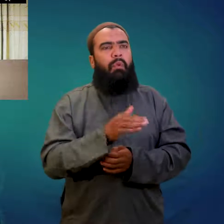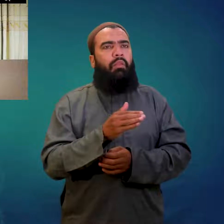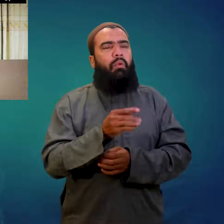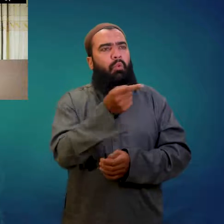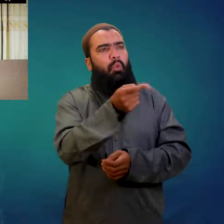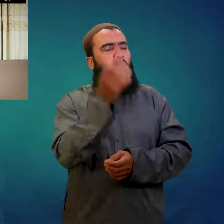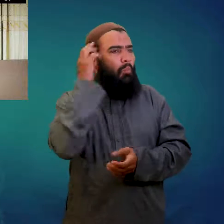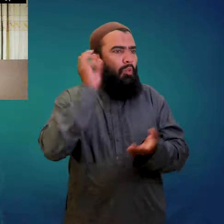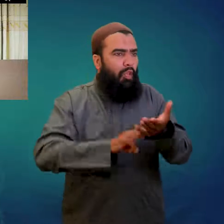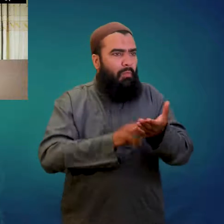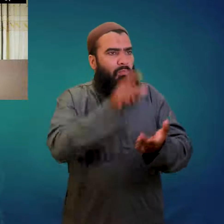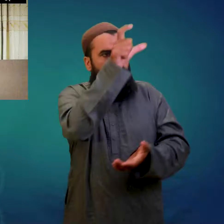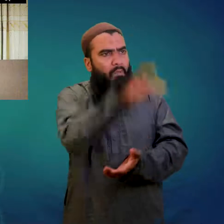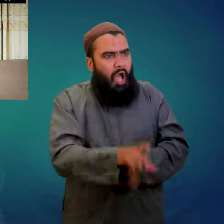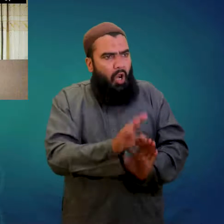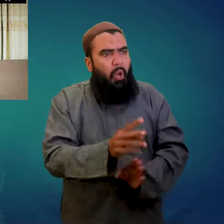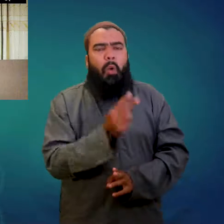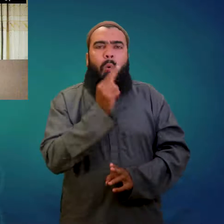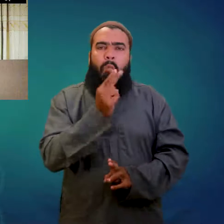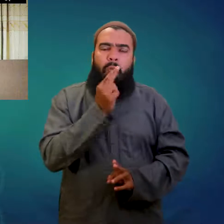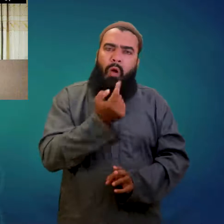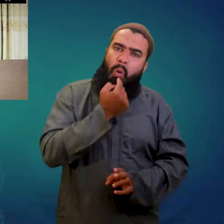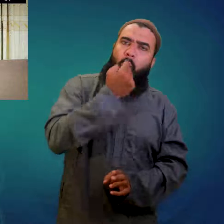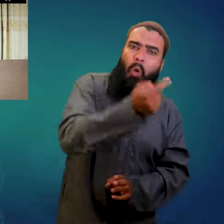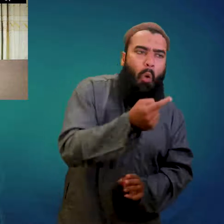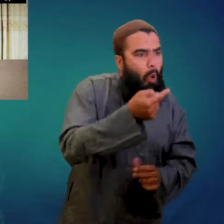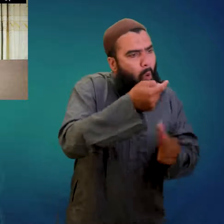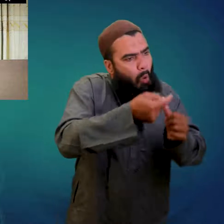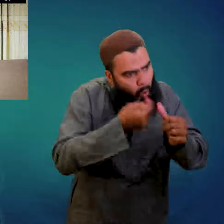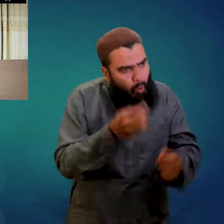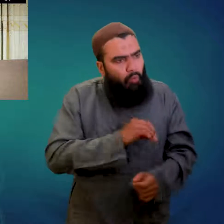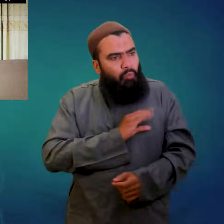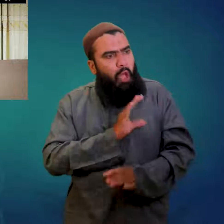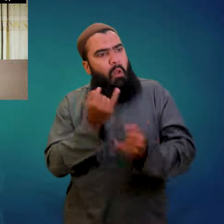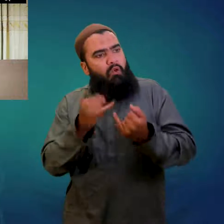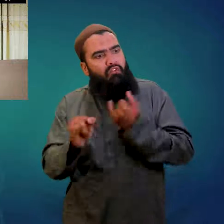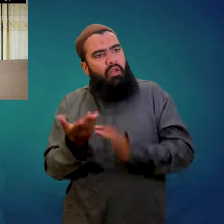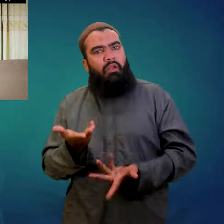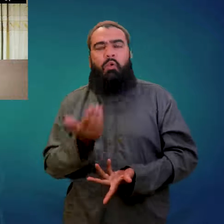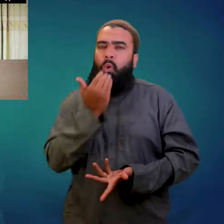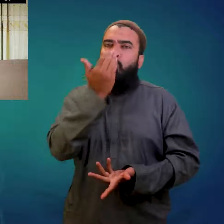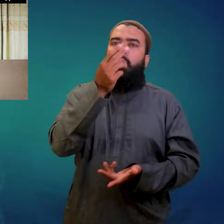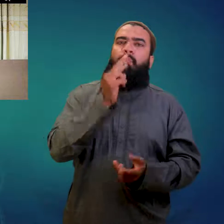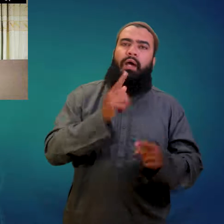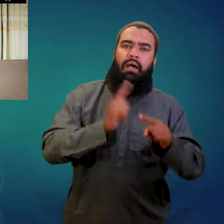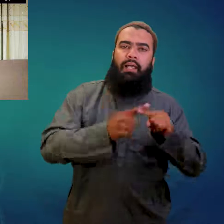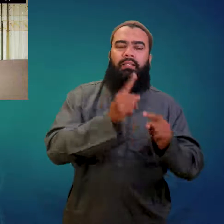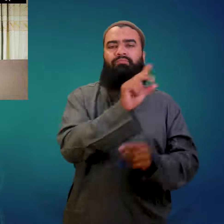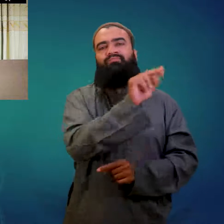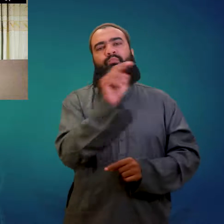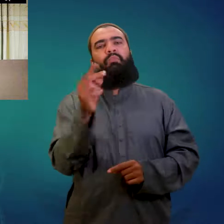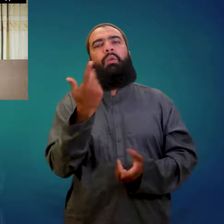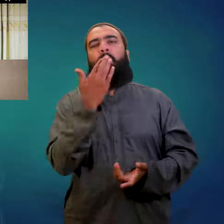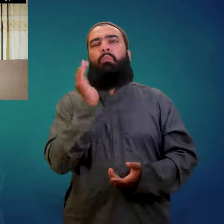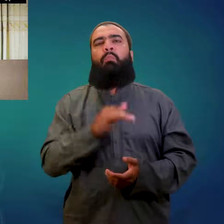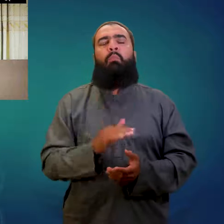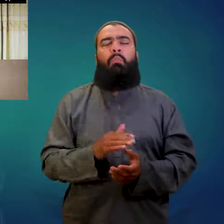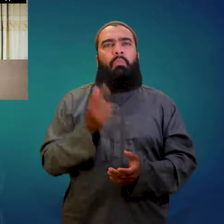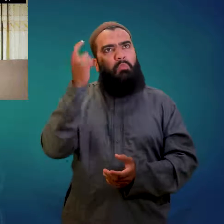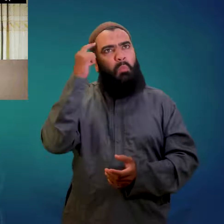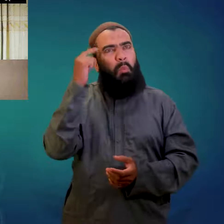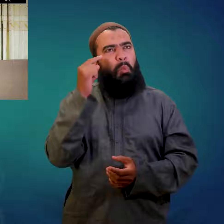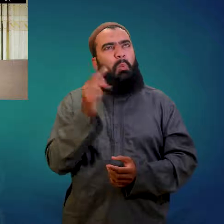میں ایک طرف ترغیب ہے کہ وہی بات کہنی چاہیے کہ جو تمہارے خود عمل کے اندر ہو۔ اس میں